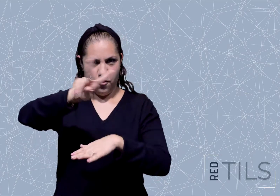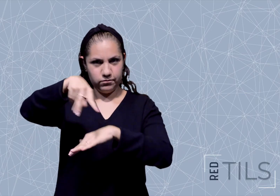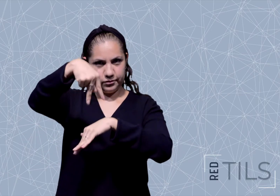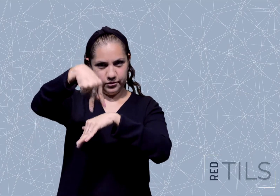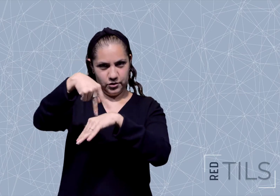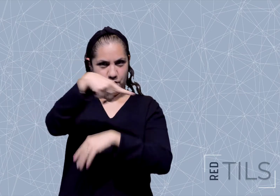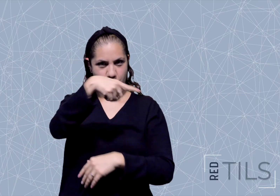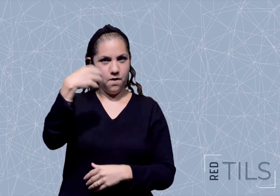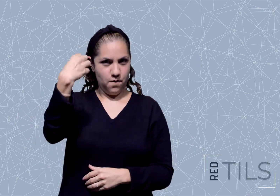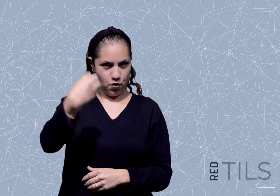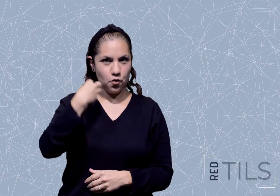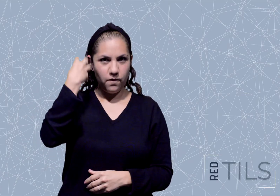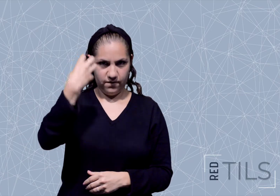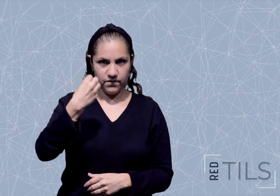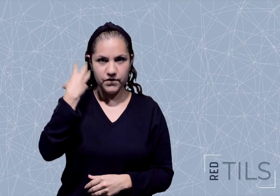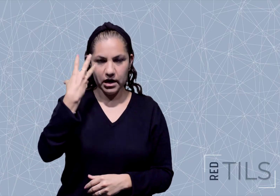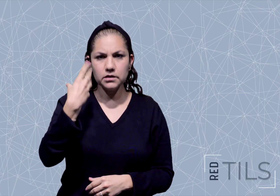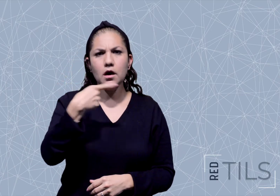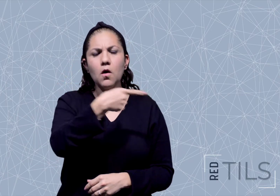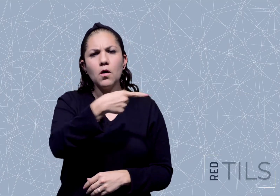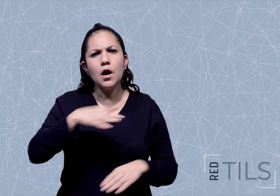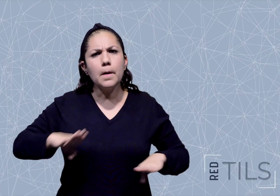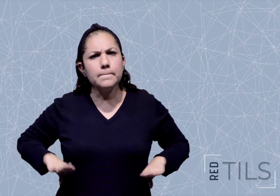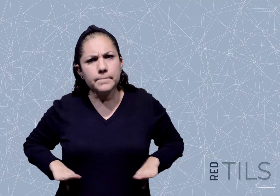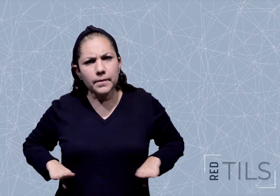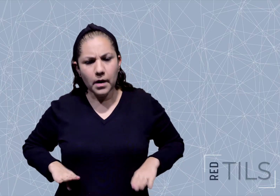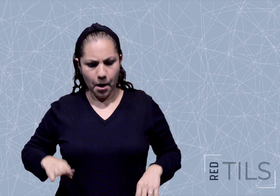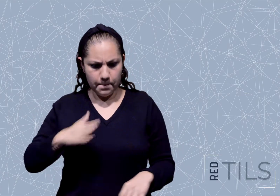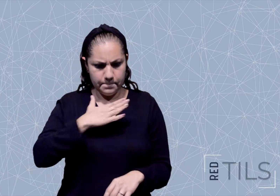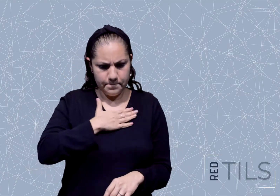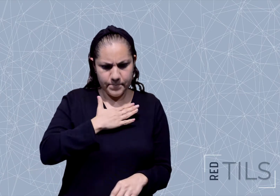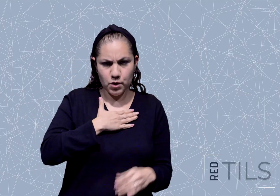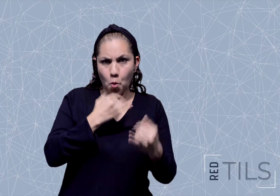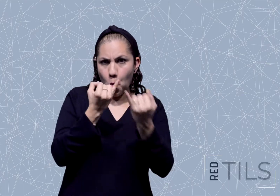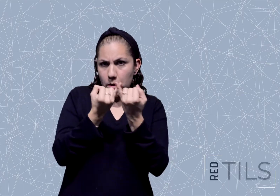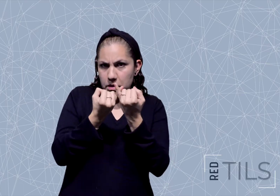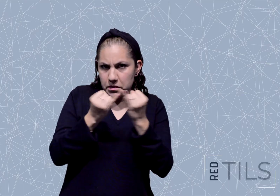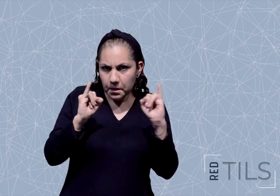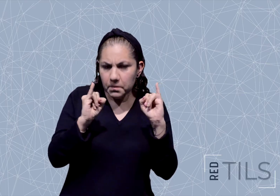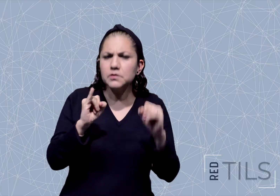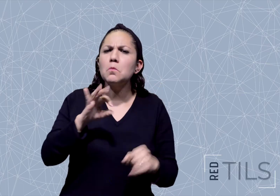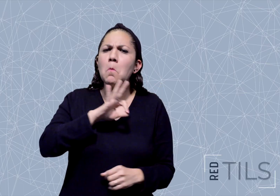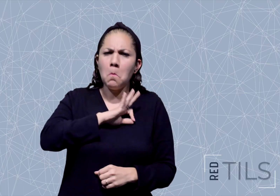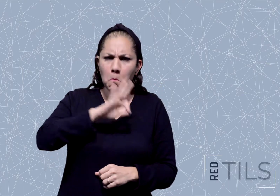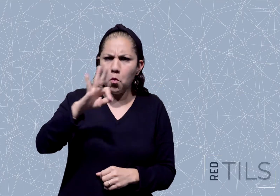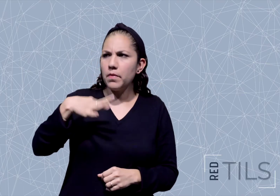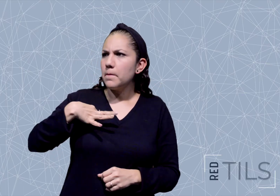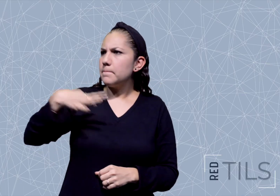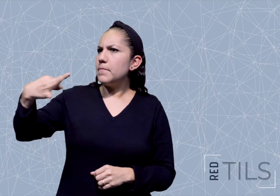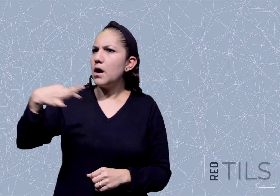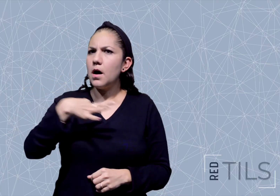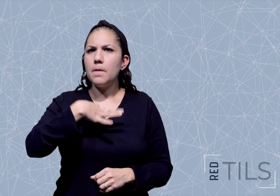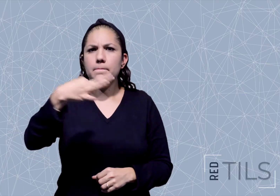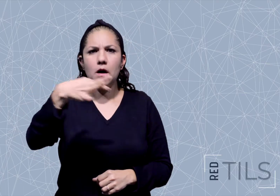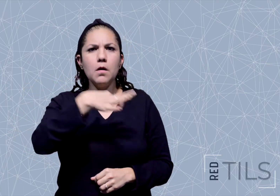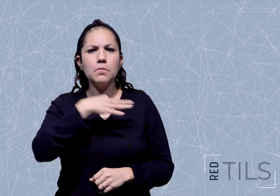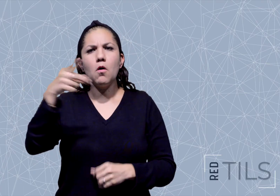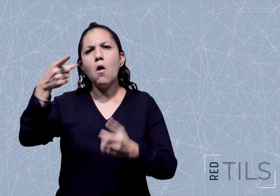Los intérpretes de conferencias independientes usualmente son contratados directamente por las instituciones u